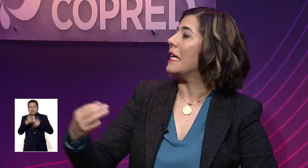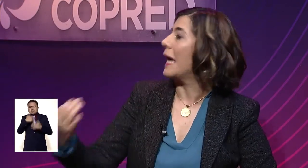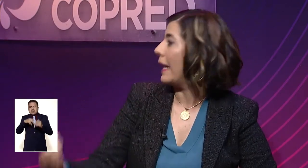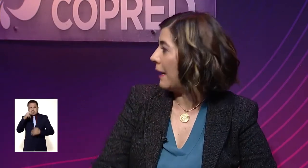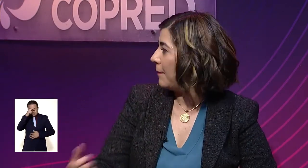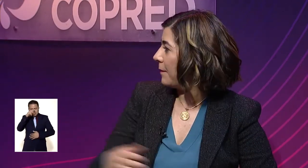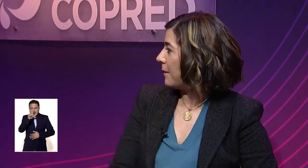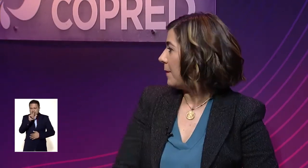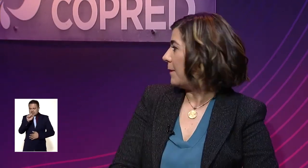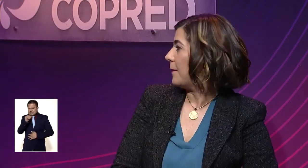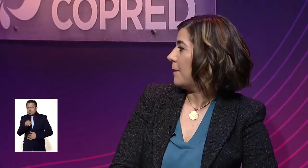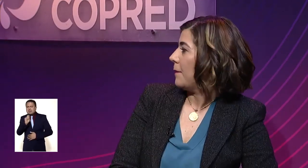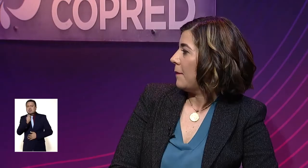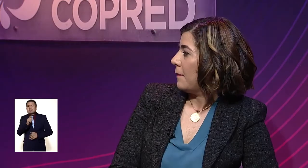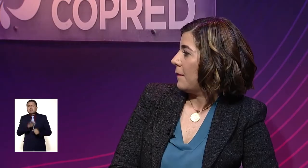mexicana.